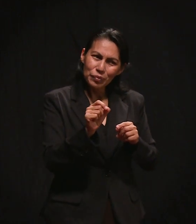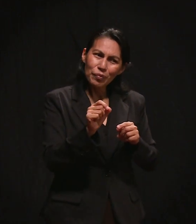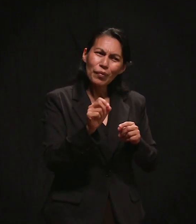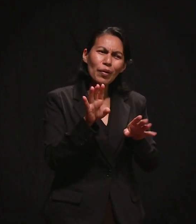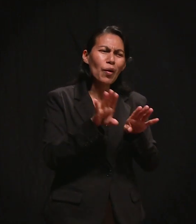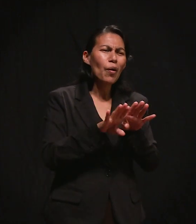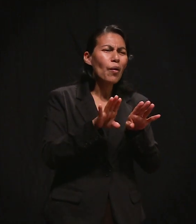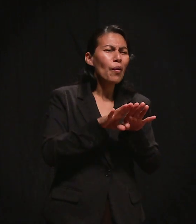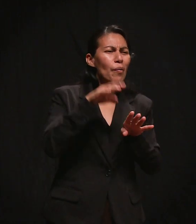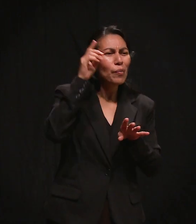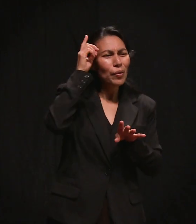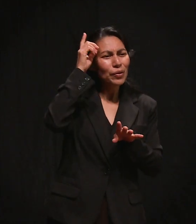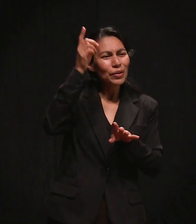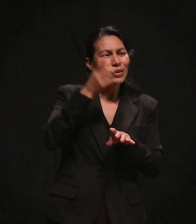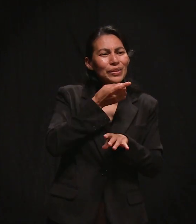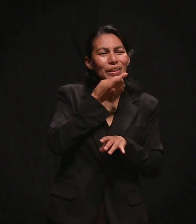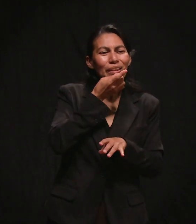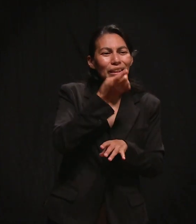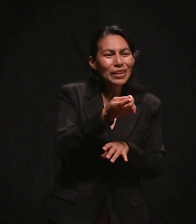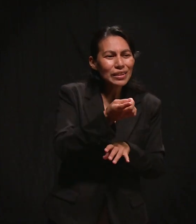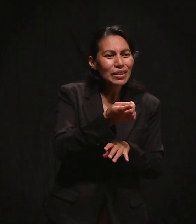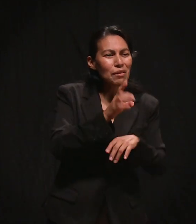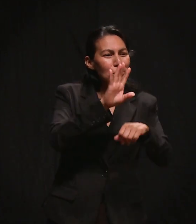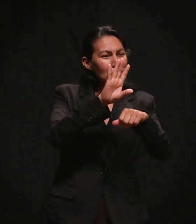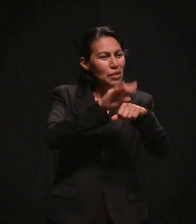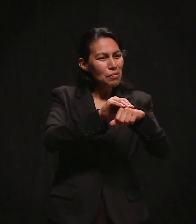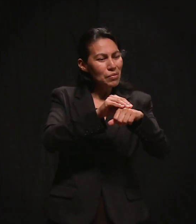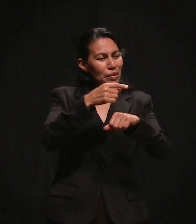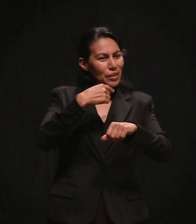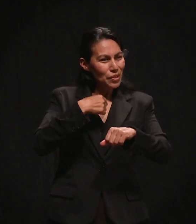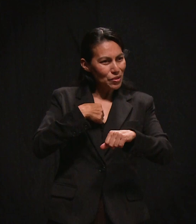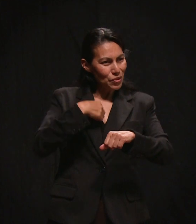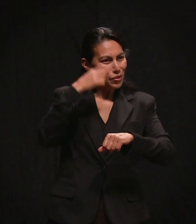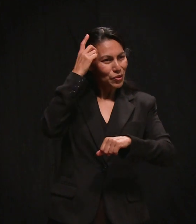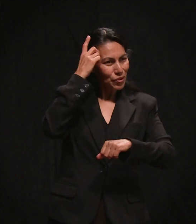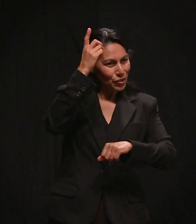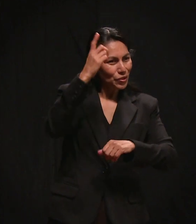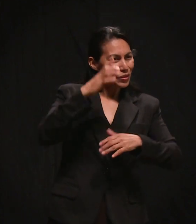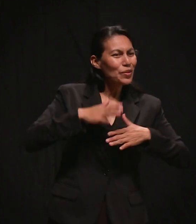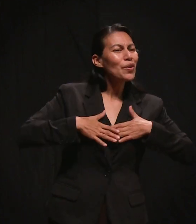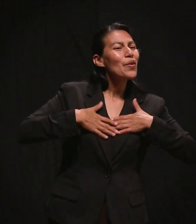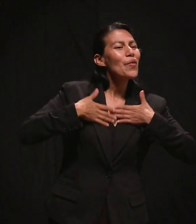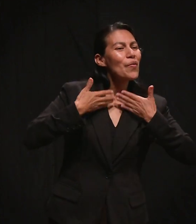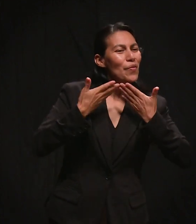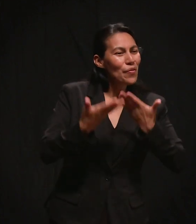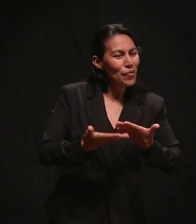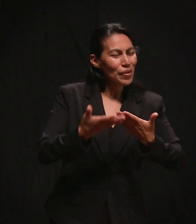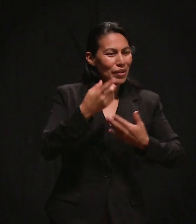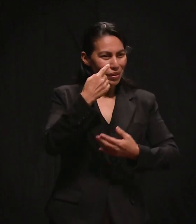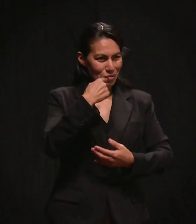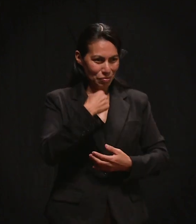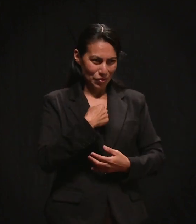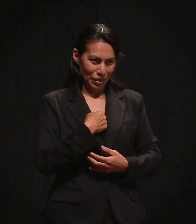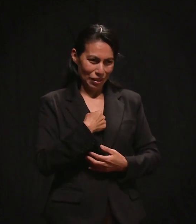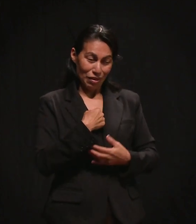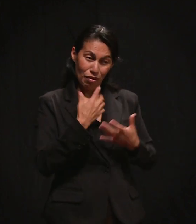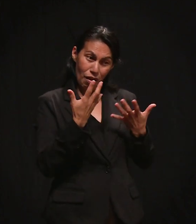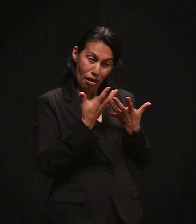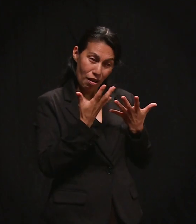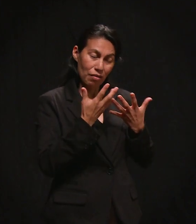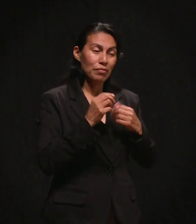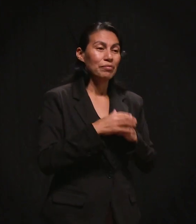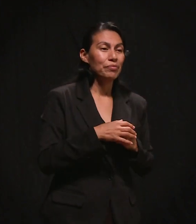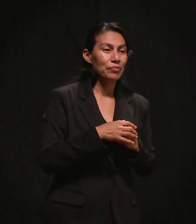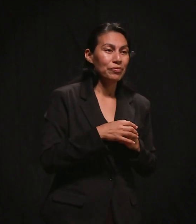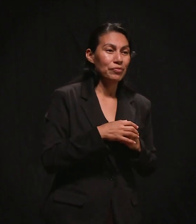Dios, déjame ser Dios, confía en mí, que yo haré,